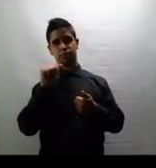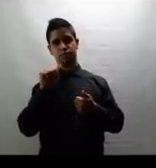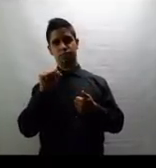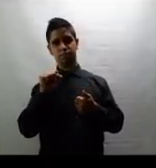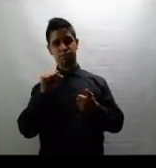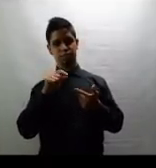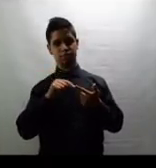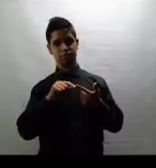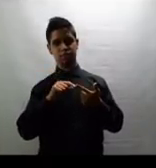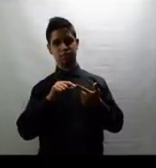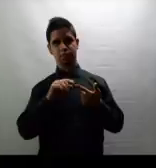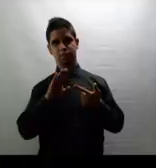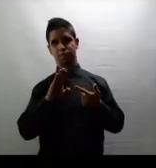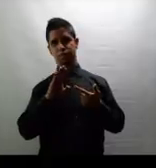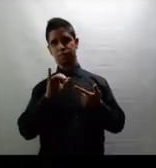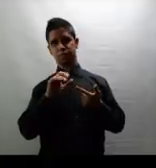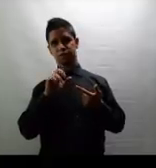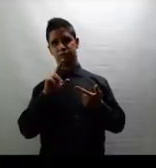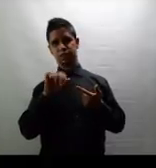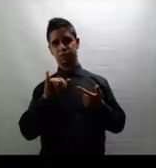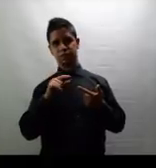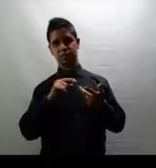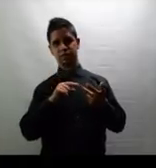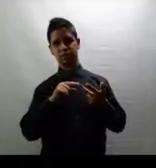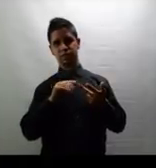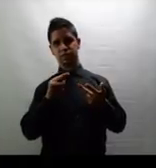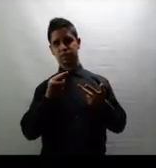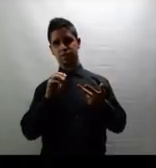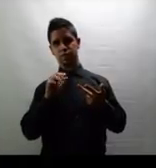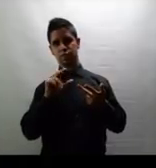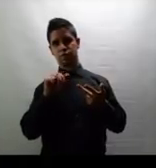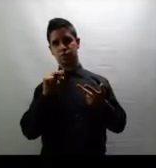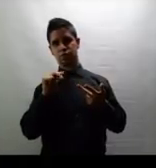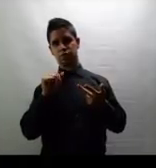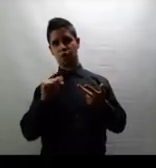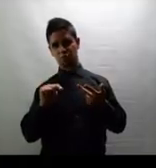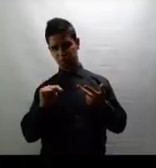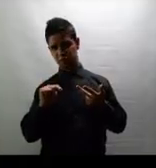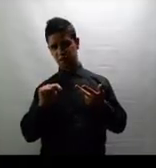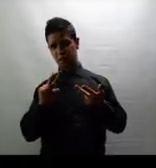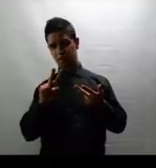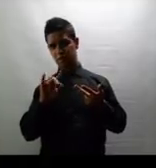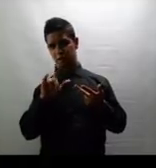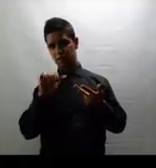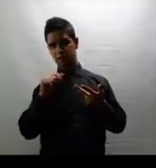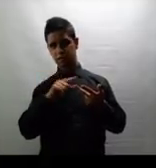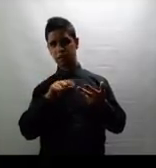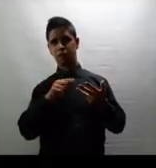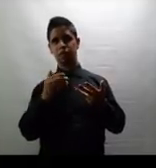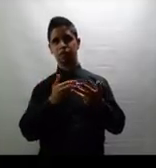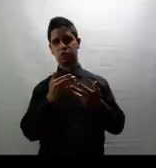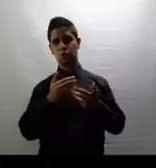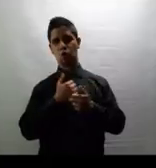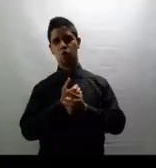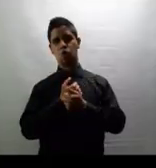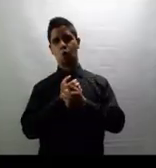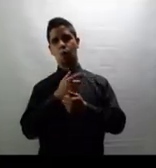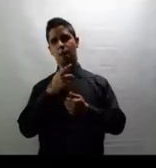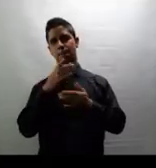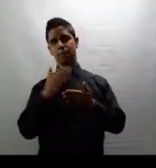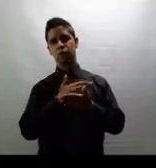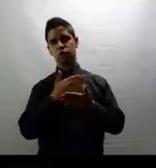visser y posesiones bilis producción ni la versión 6